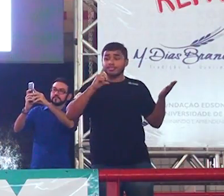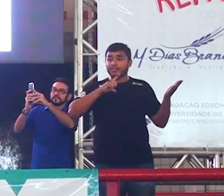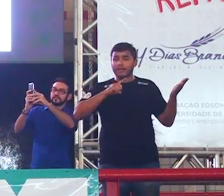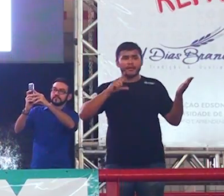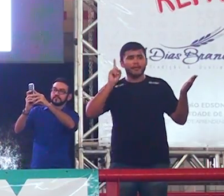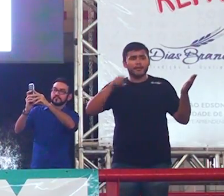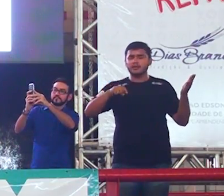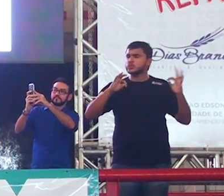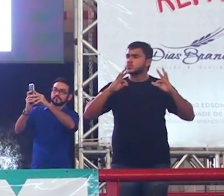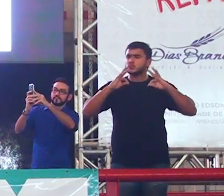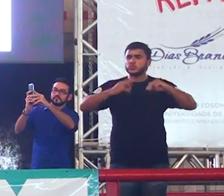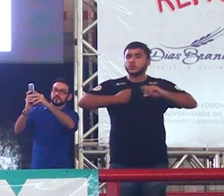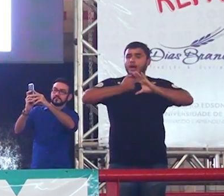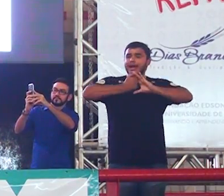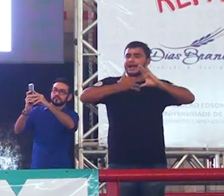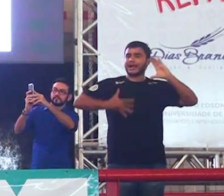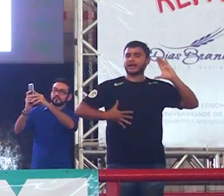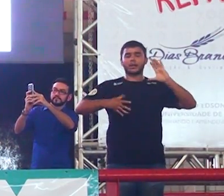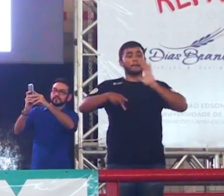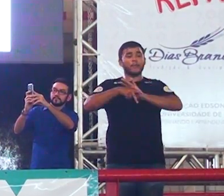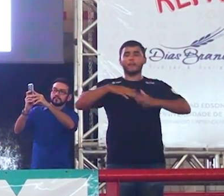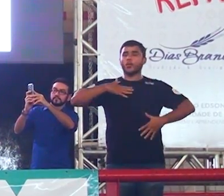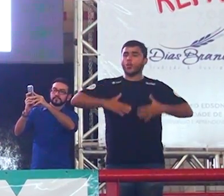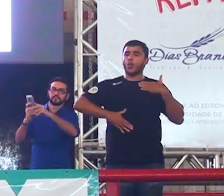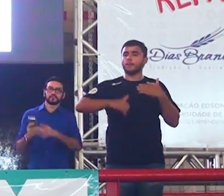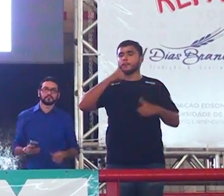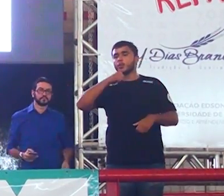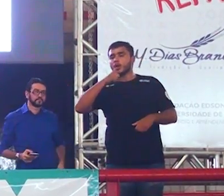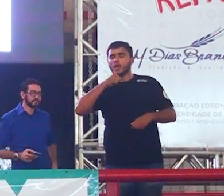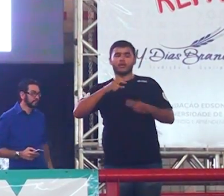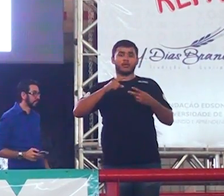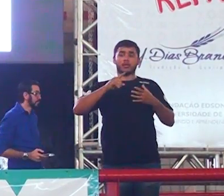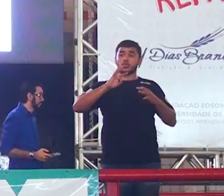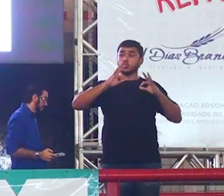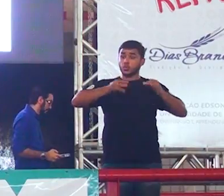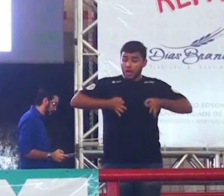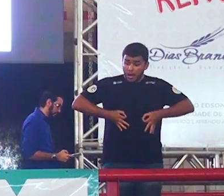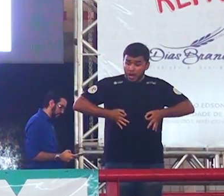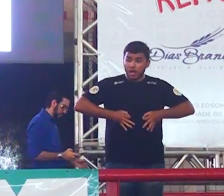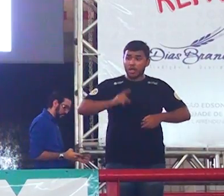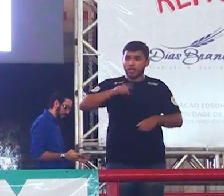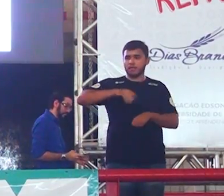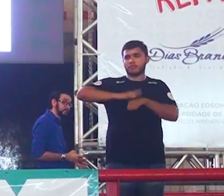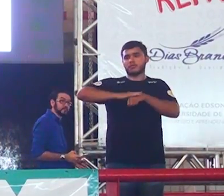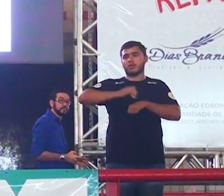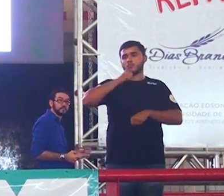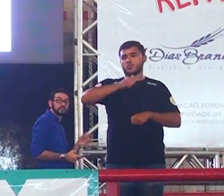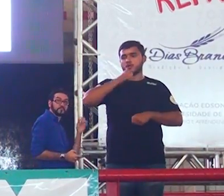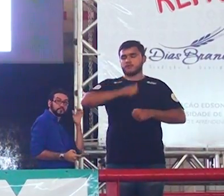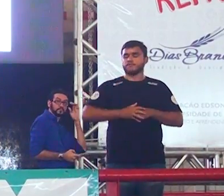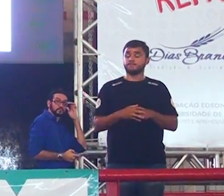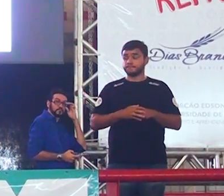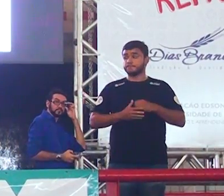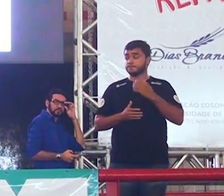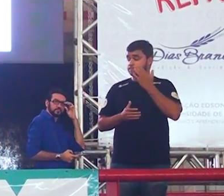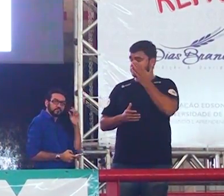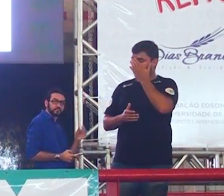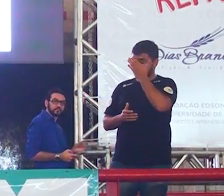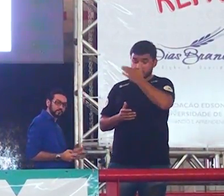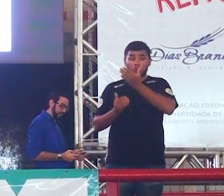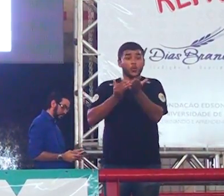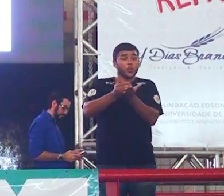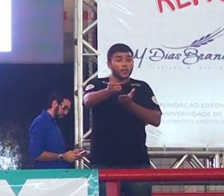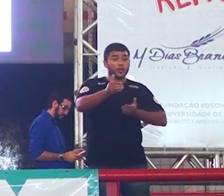o aspecto anatômico e fisiológico para quem? Para abrigar uma nova vida, certo? Começamos com